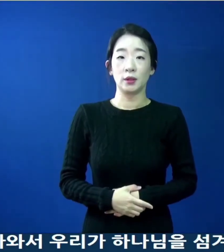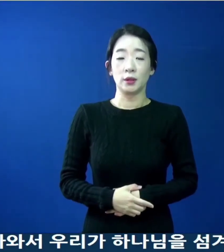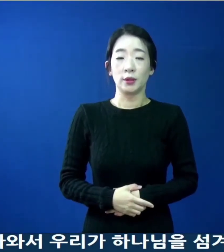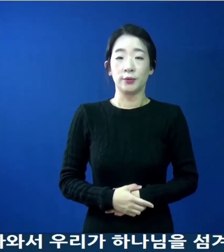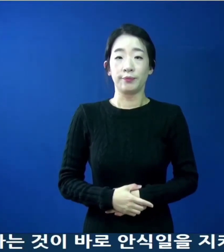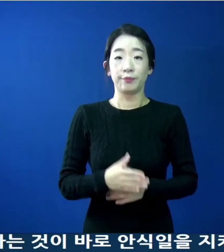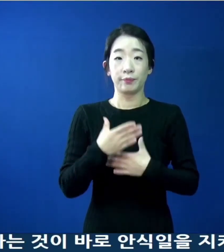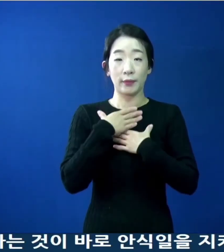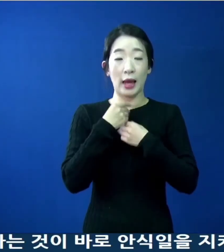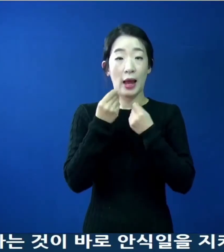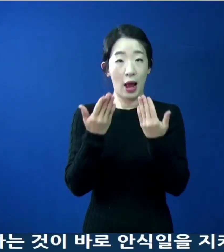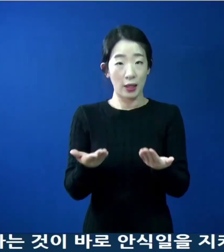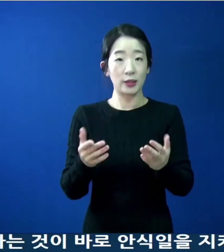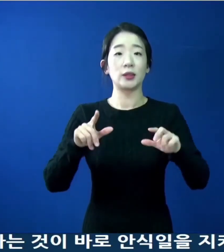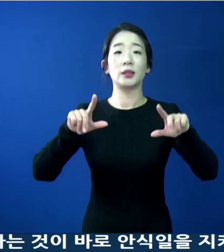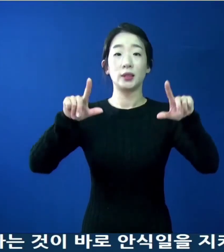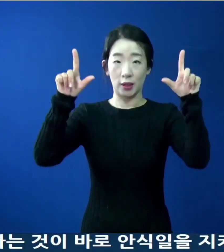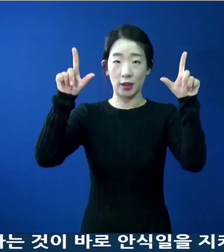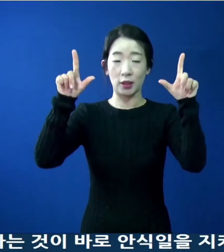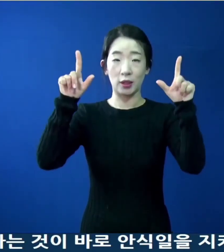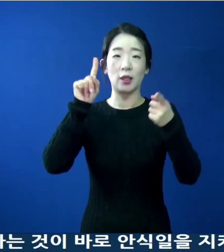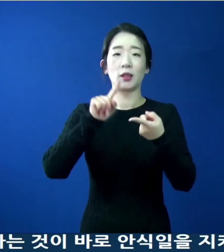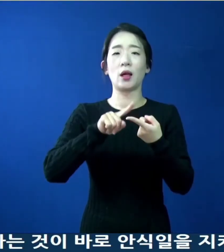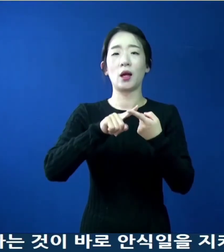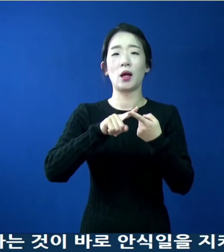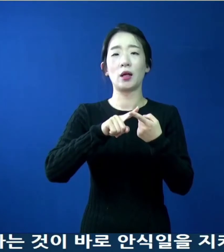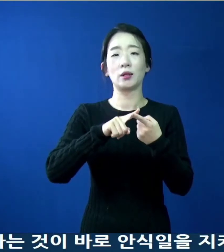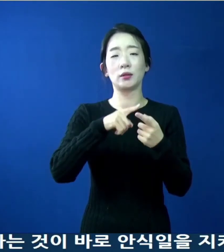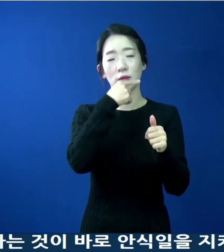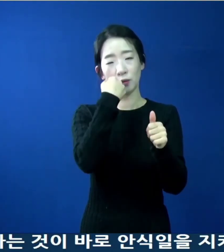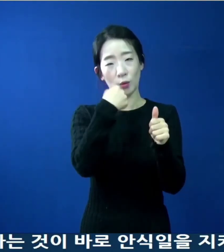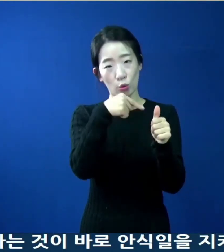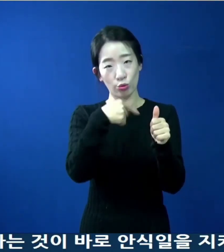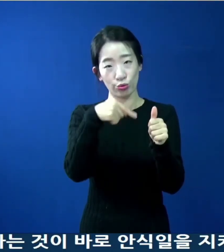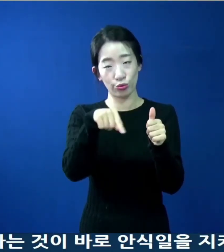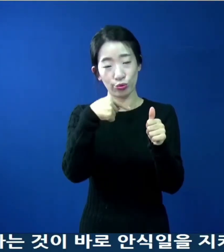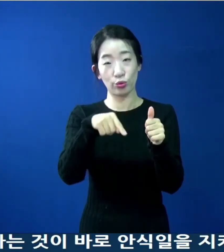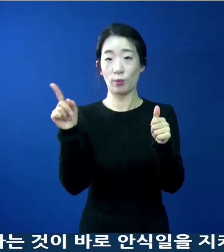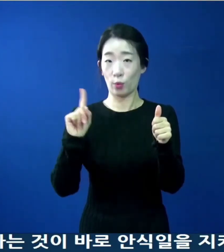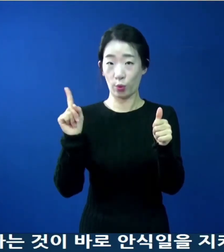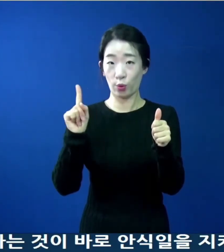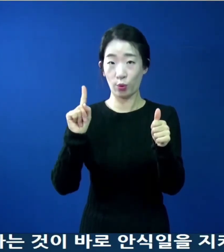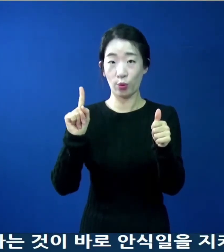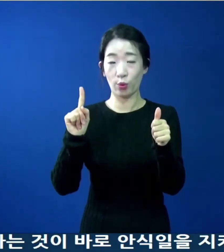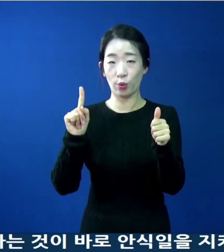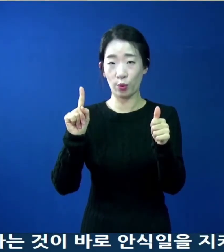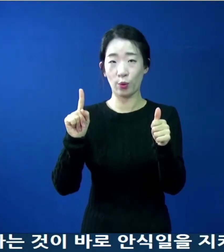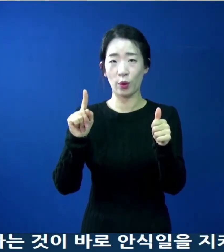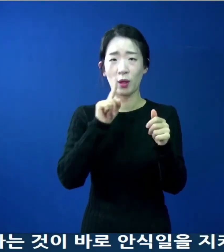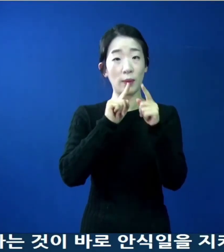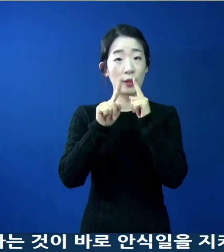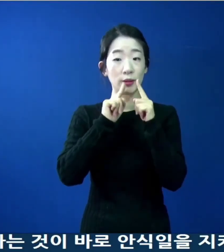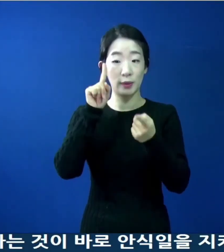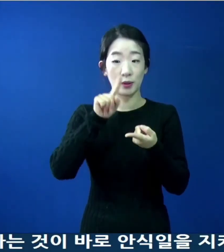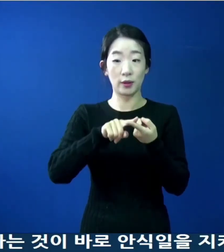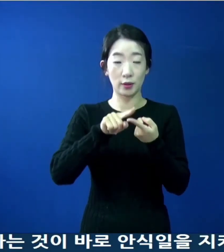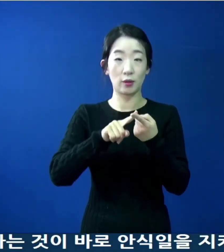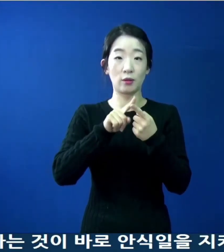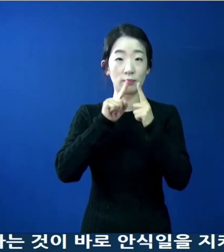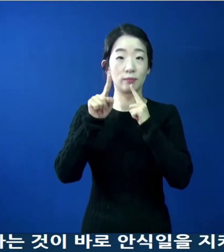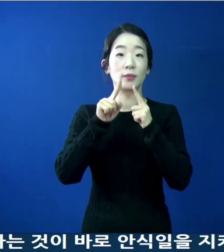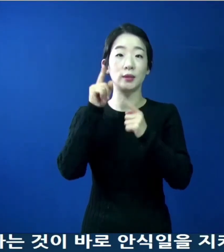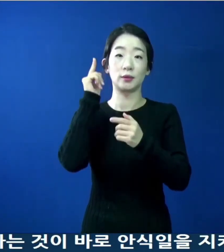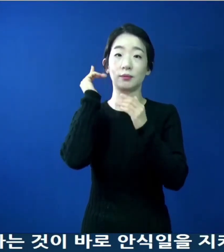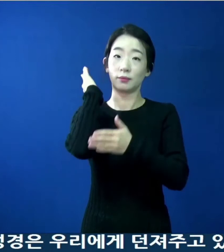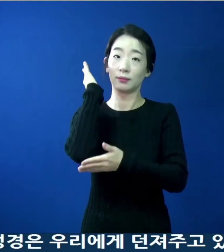여러분, 안식일의 교훈을 좀 정리해 보십시다. 안식일의 교훈을 따로 말씀을 통해서 선포한 적이 있습니다. 뼈대